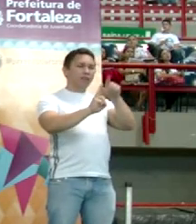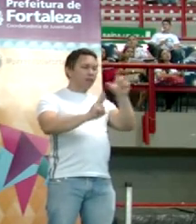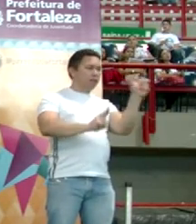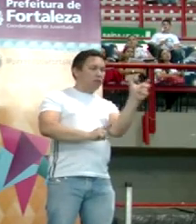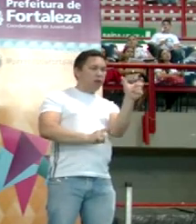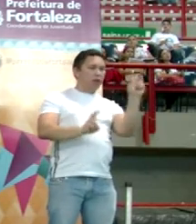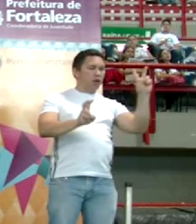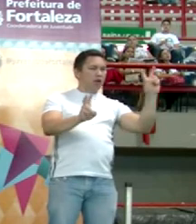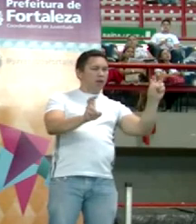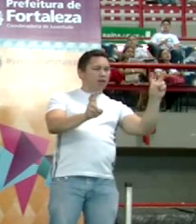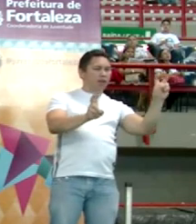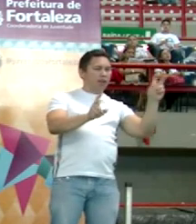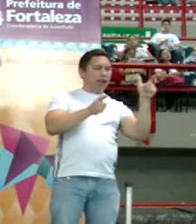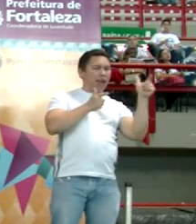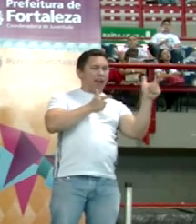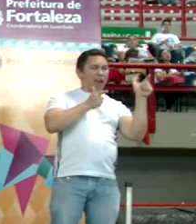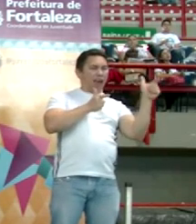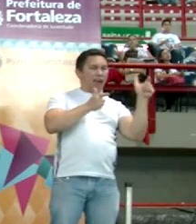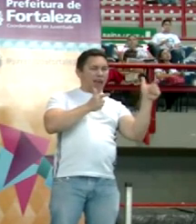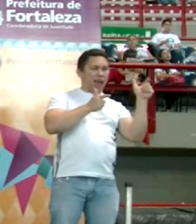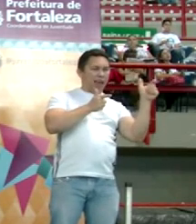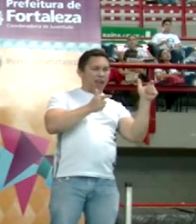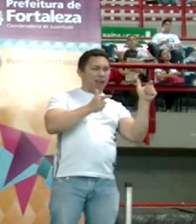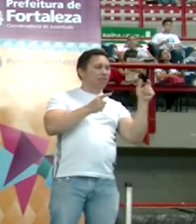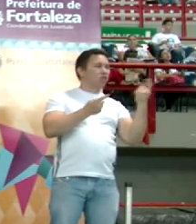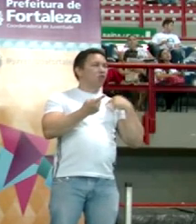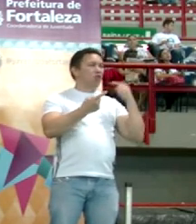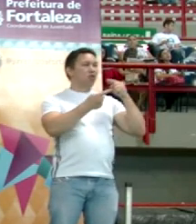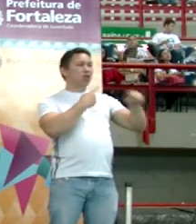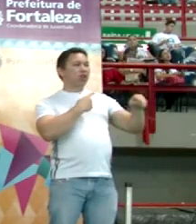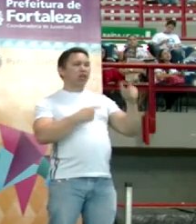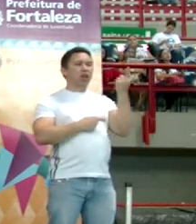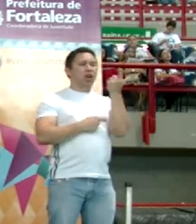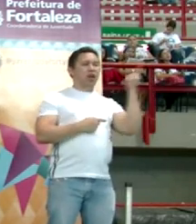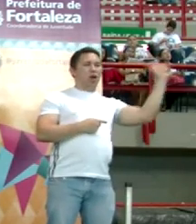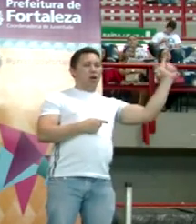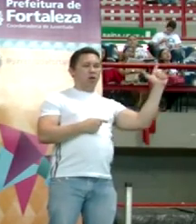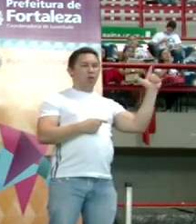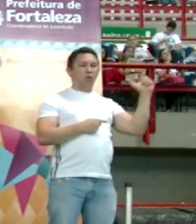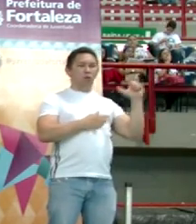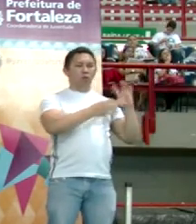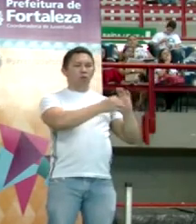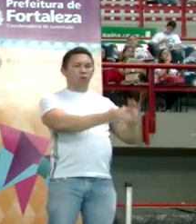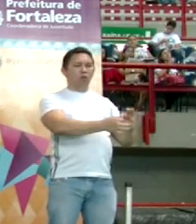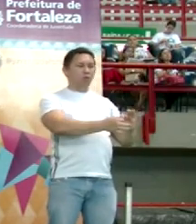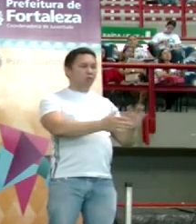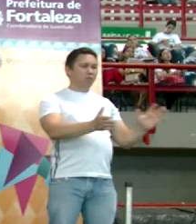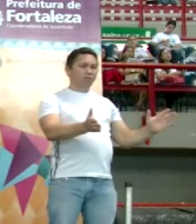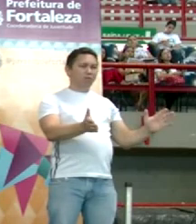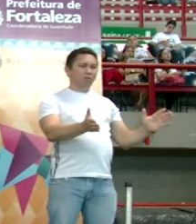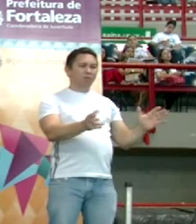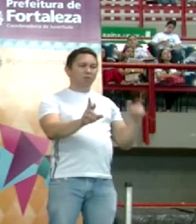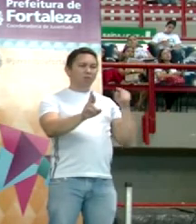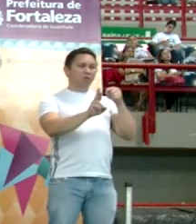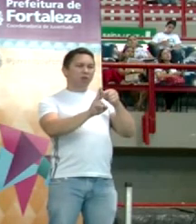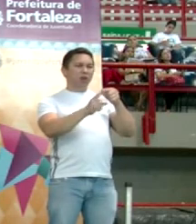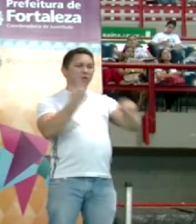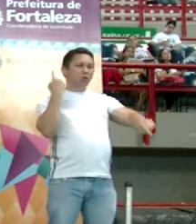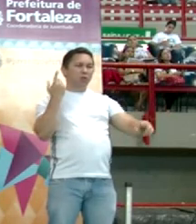entre aspas dizendo que é ironia ou que é uma palavra fora do seu sentido normal, você está fazendo uma coisa que não é para fazer